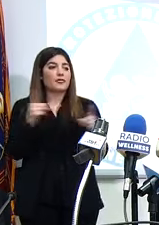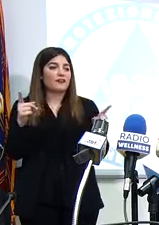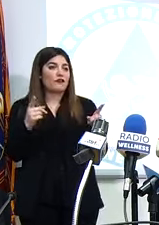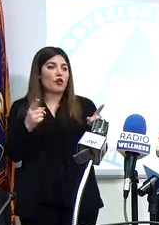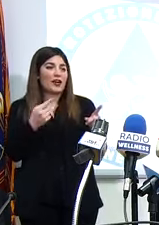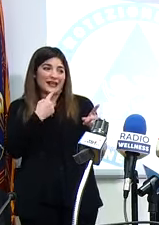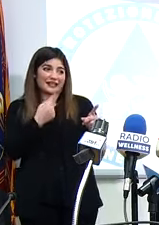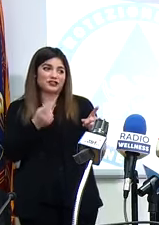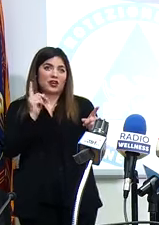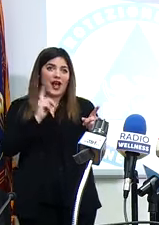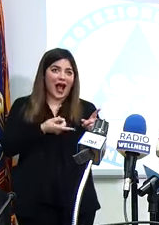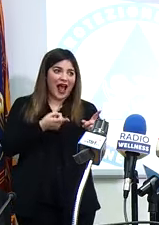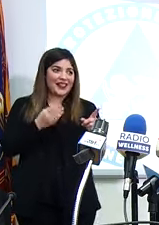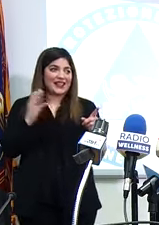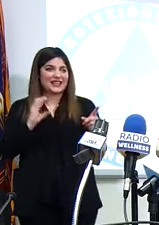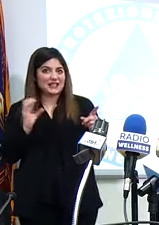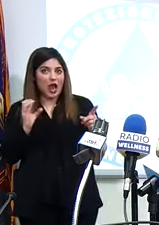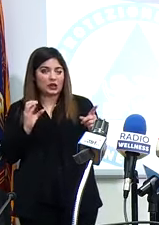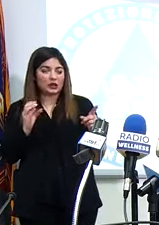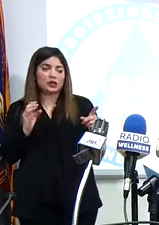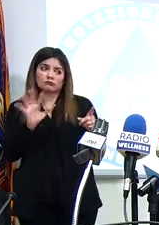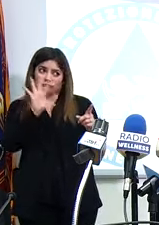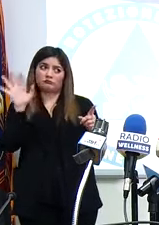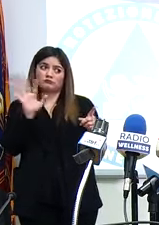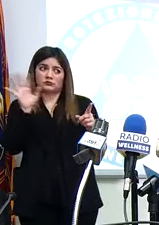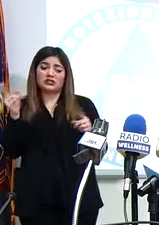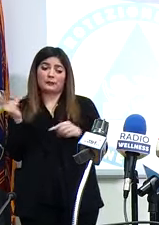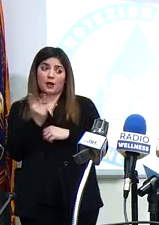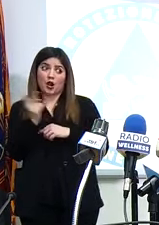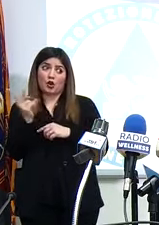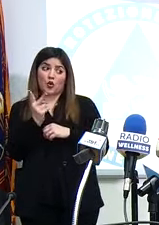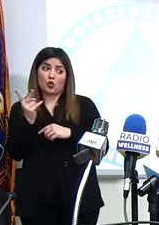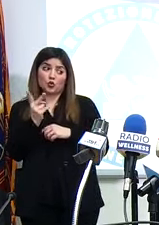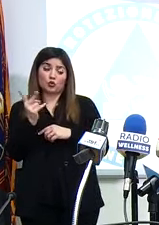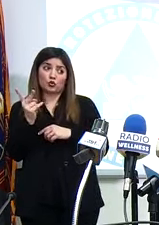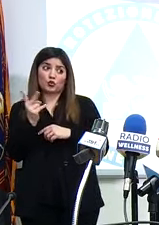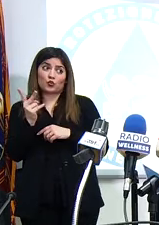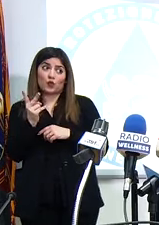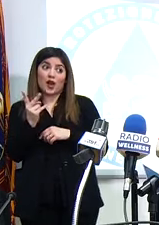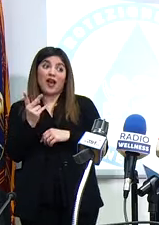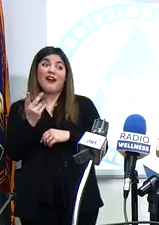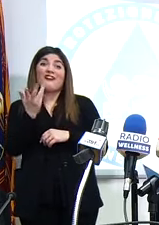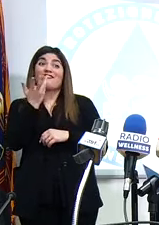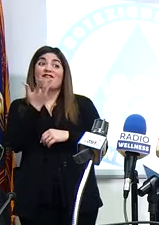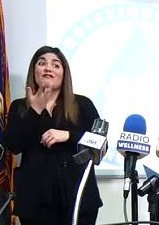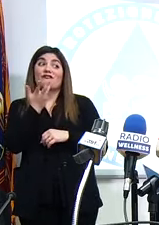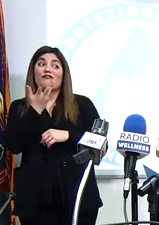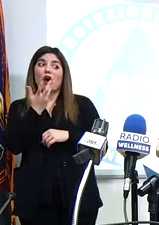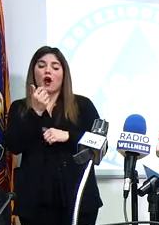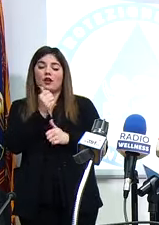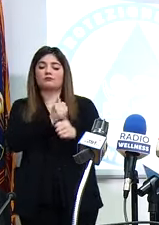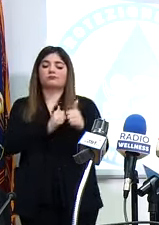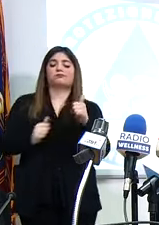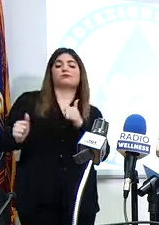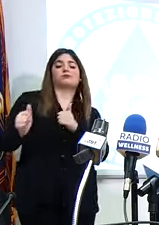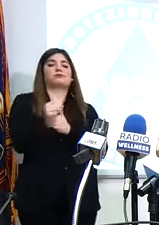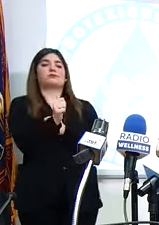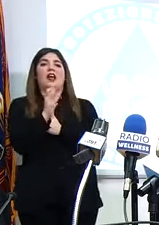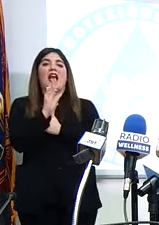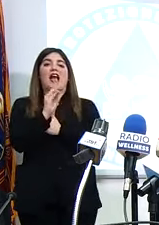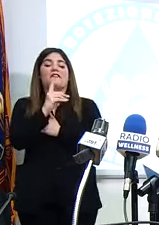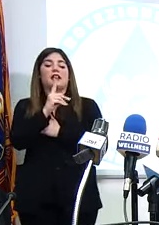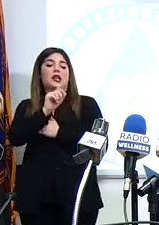Crisanti, e mi pare che sono i due che come Doge pretendessero di sostituirsi all'EMA, all'FDA, cioè sono loro